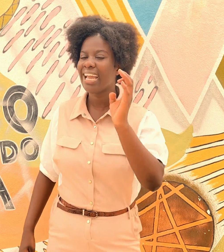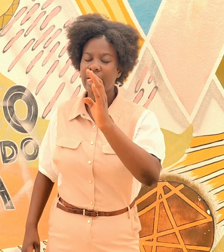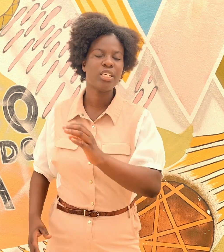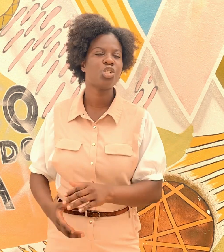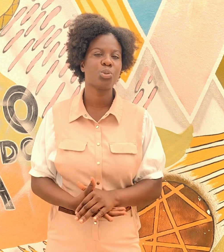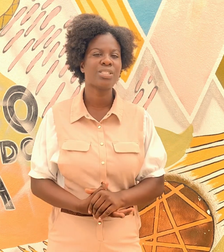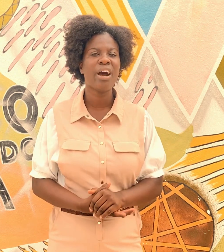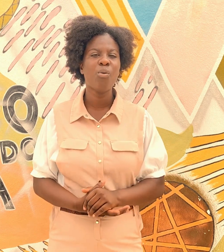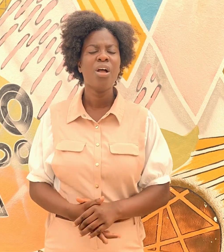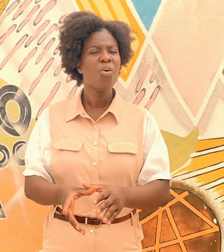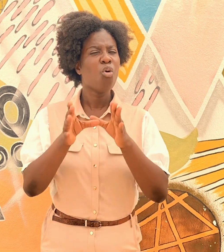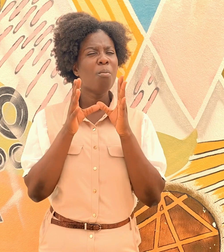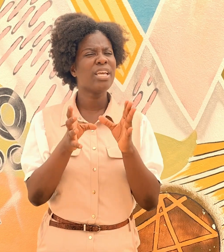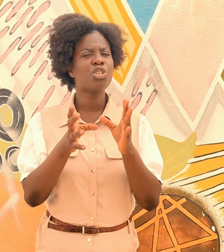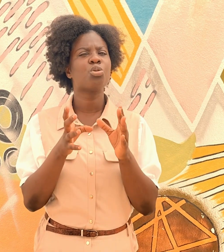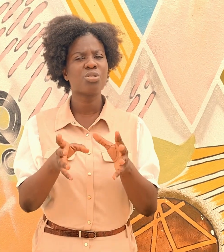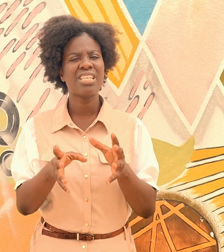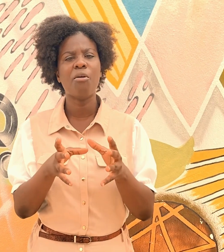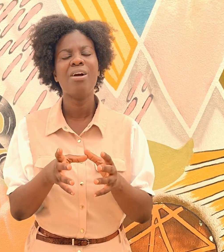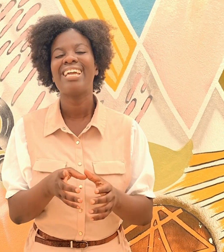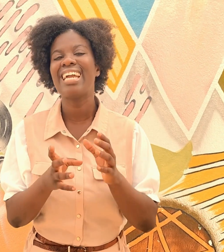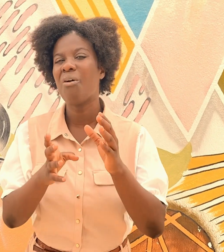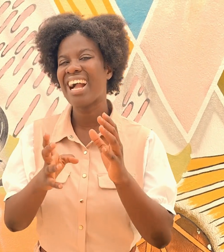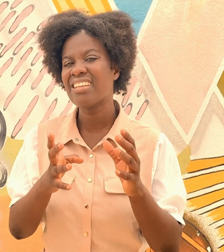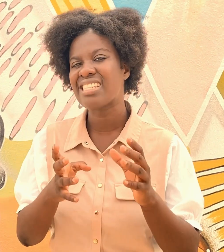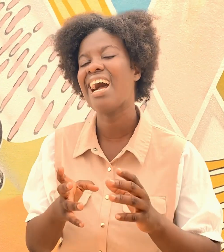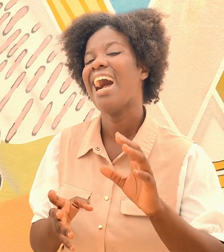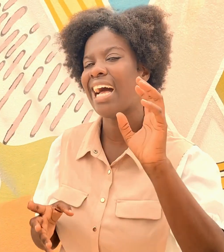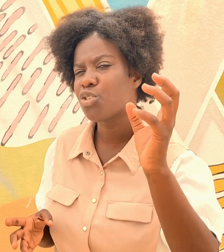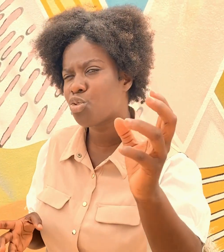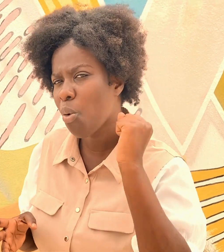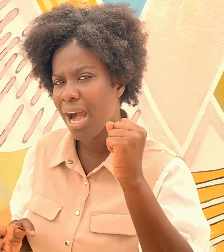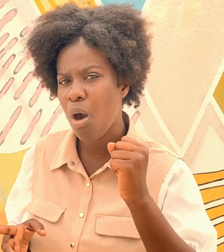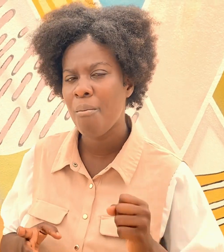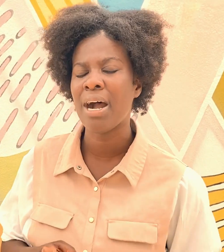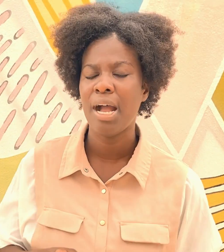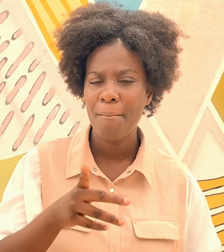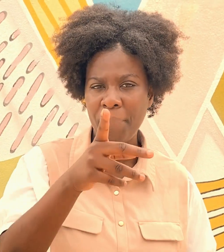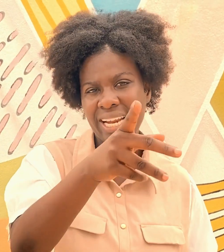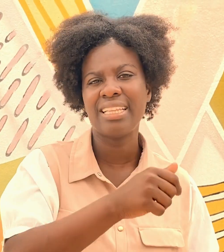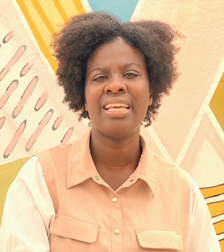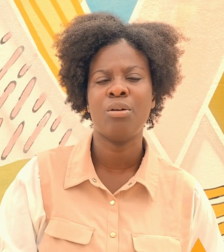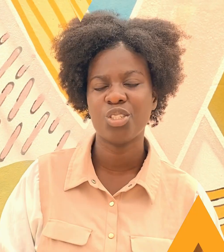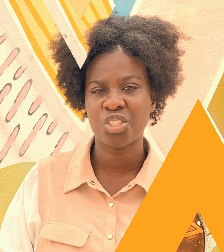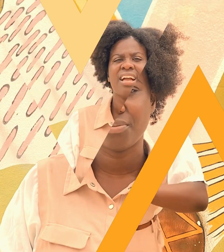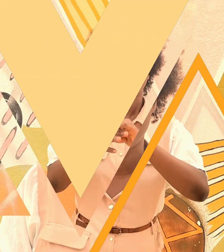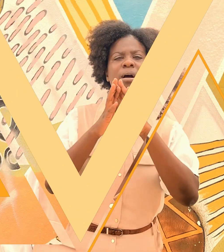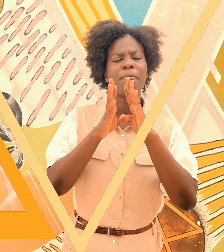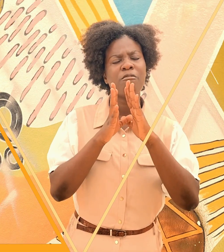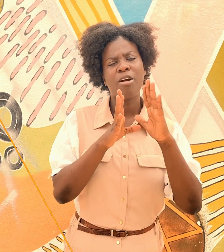rica instrução. Uma instrução que alcança a sua alma para Deus.